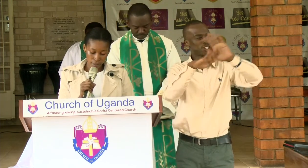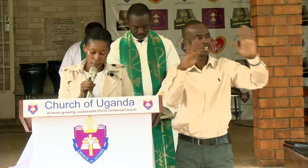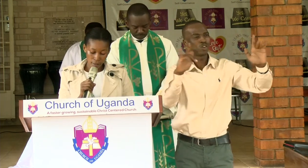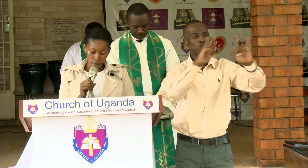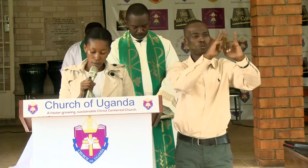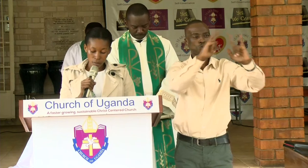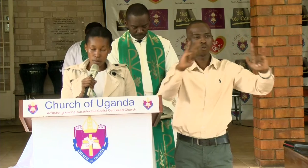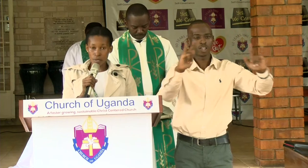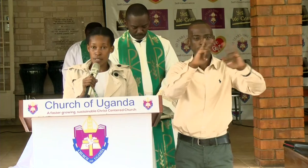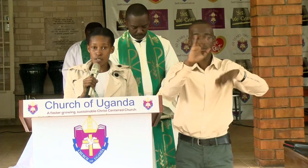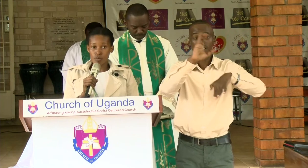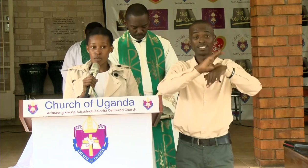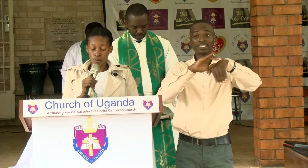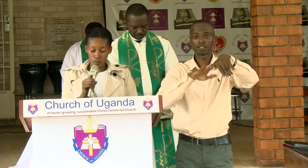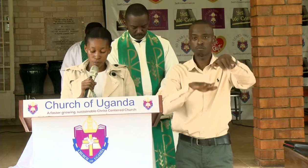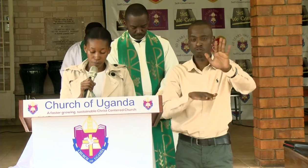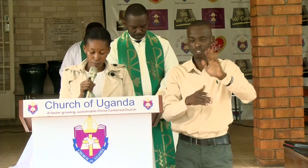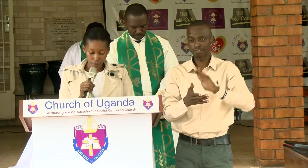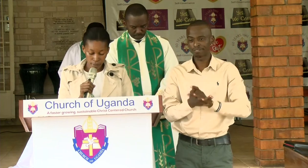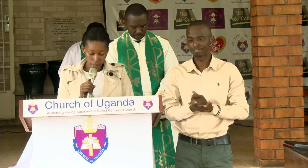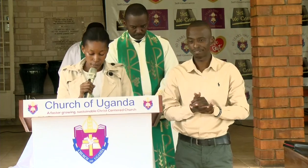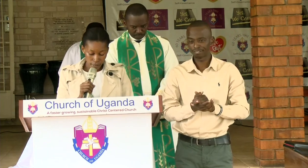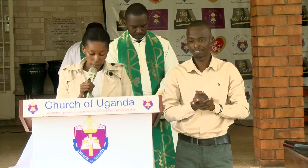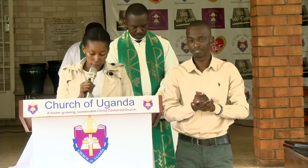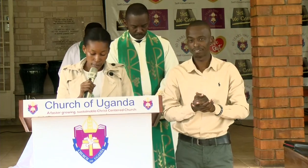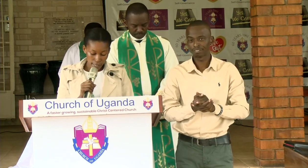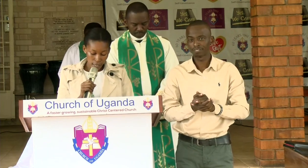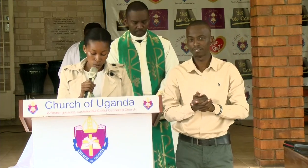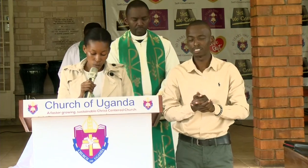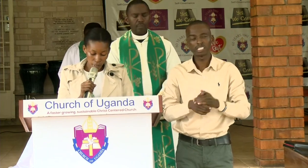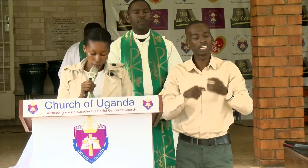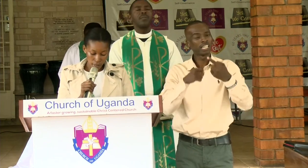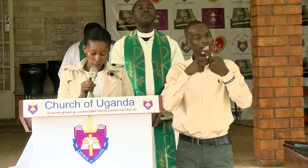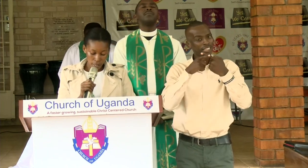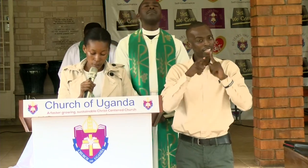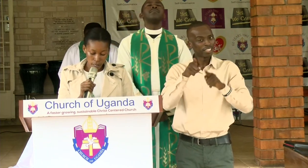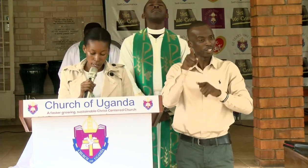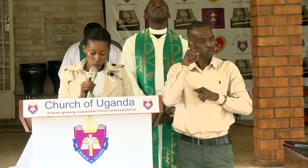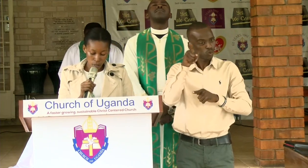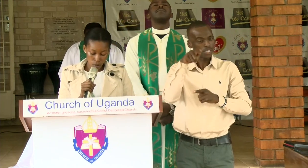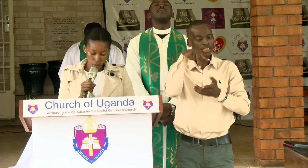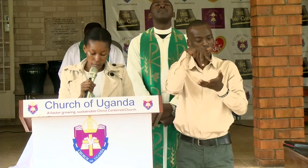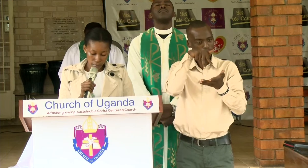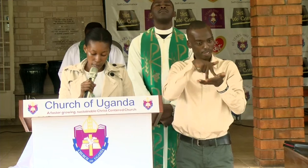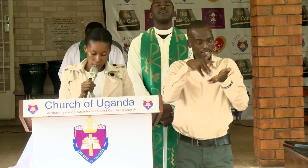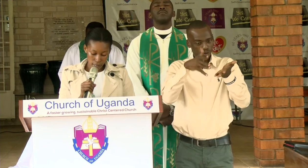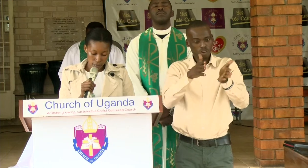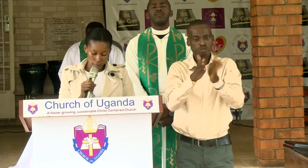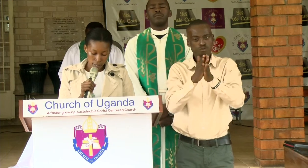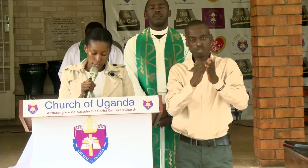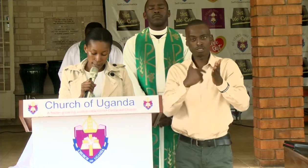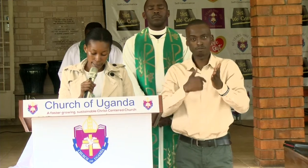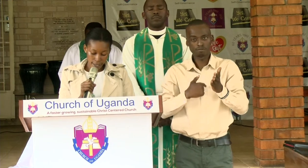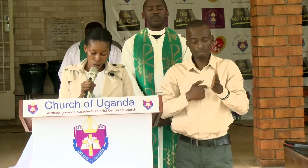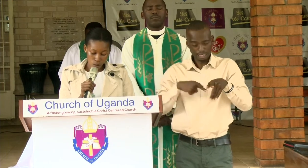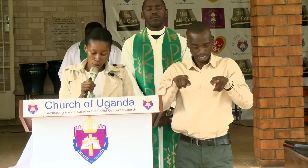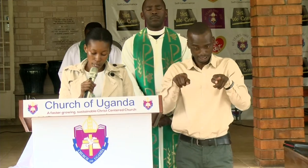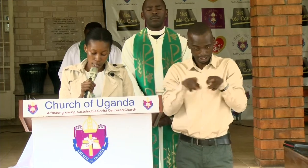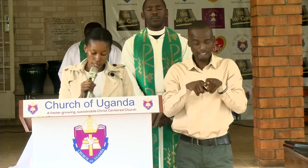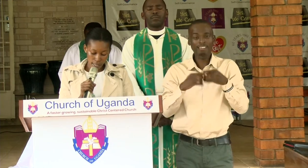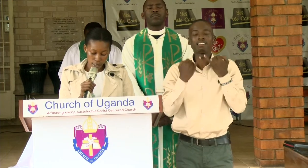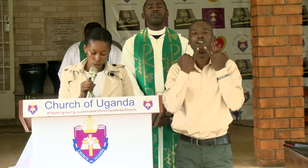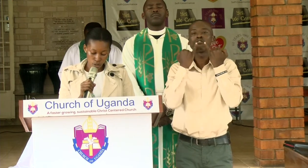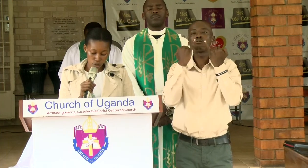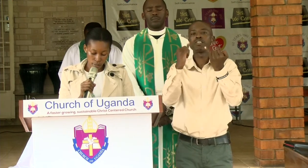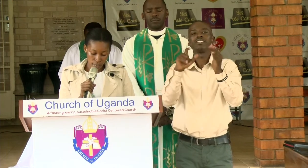zammwe. Olwasatu mu olumu. Naye ggwe yimirira wano wendi, nange